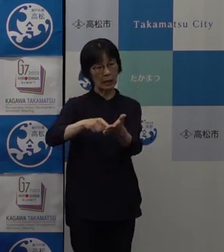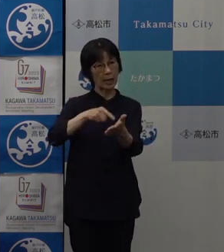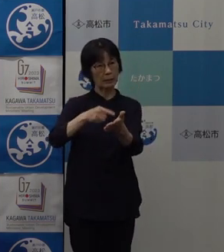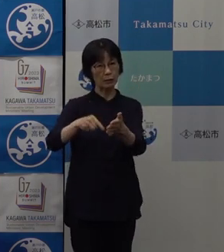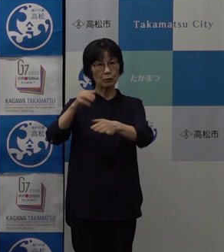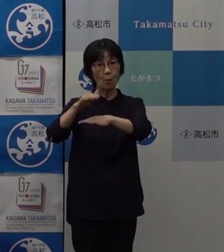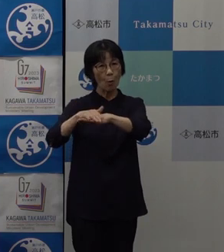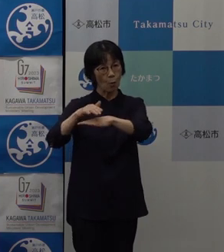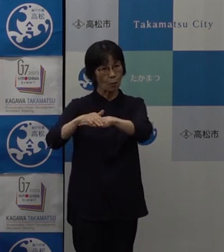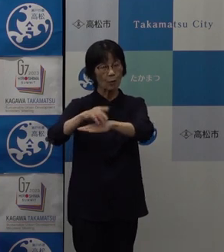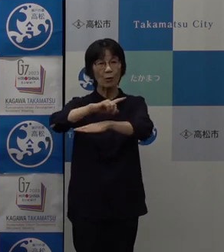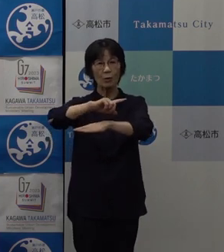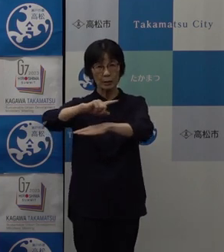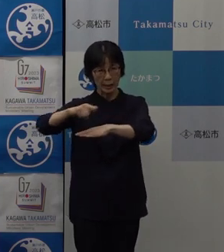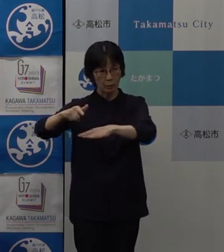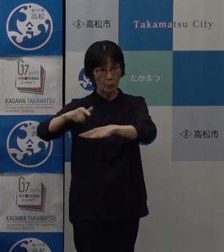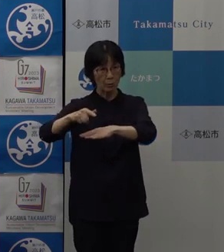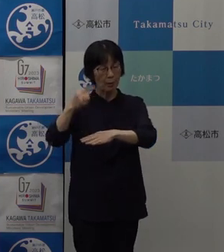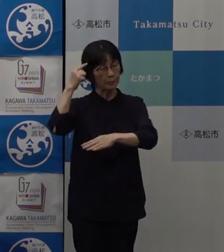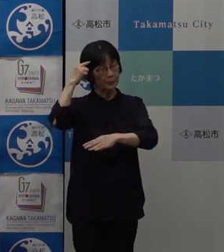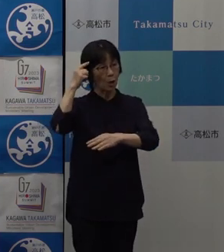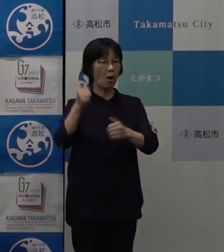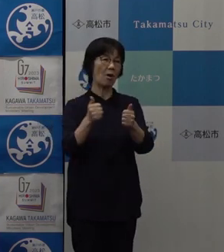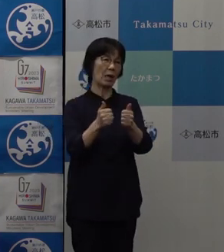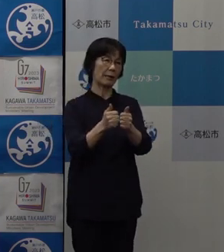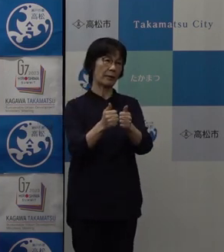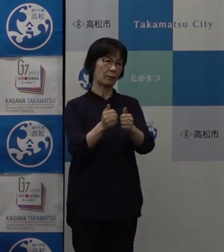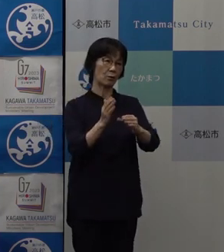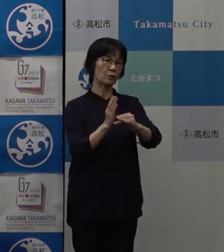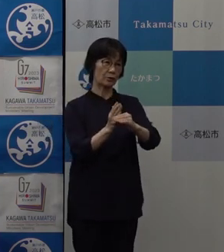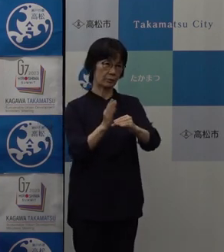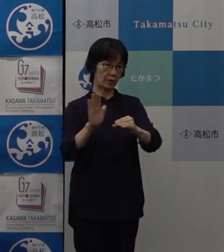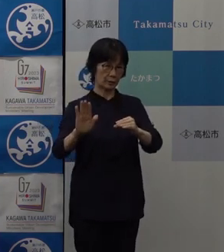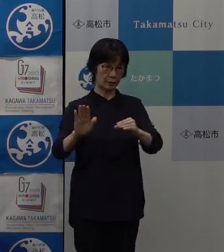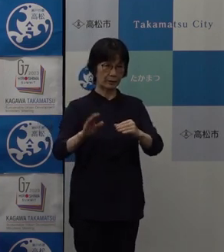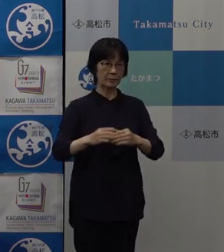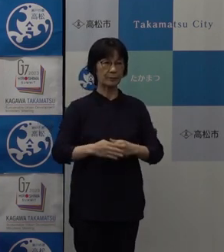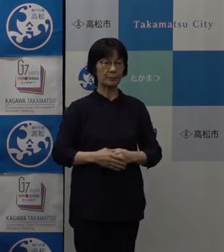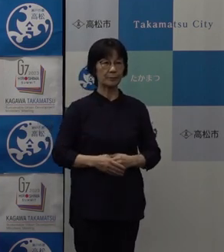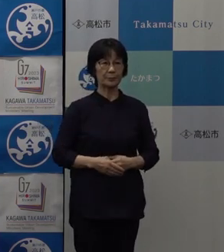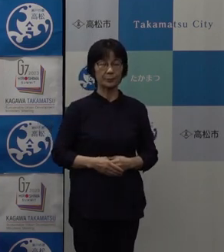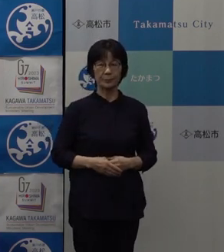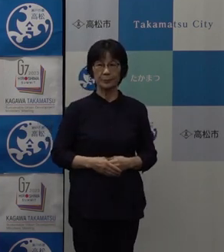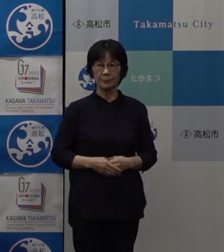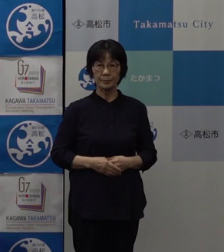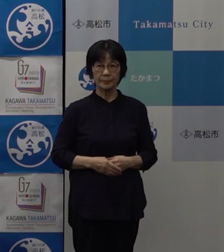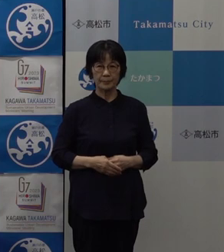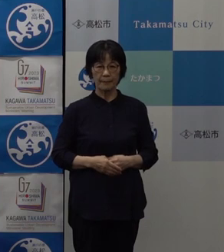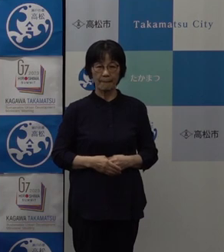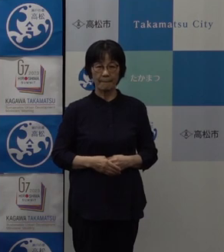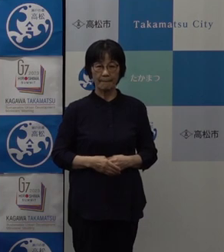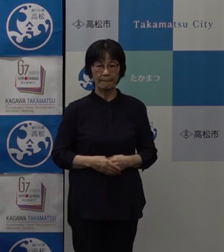法といったような形を検討しておるというような状況でございます。